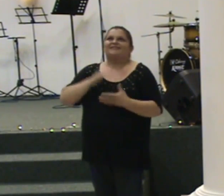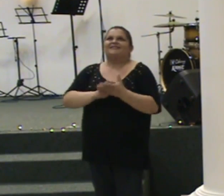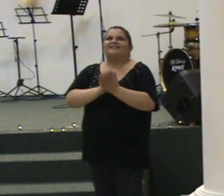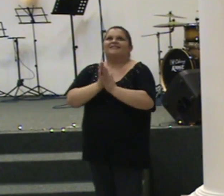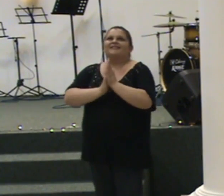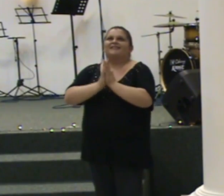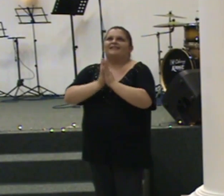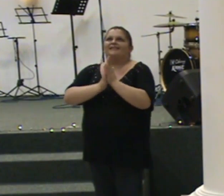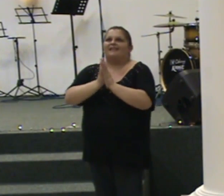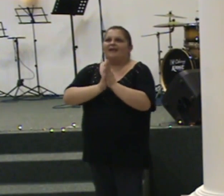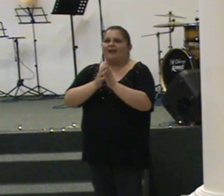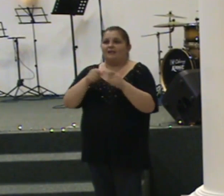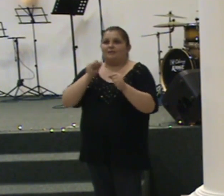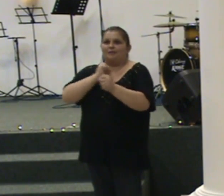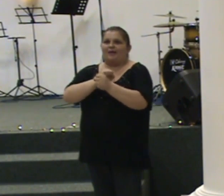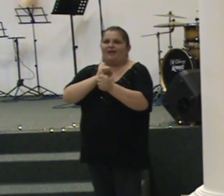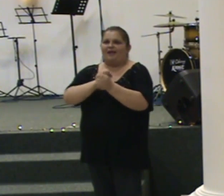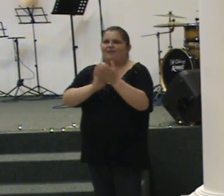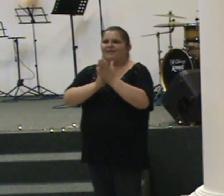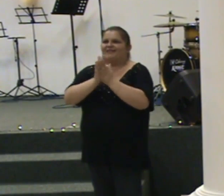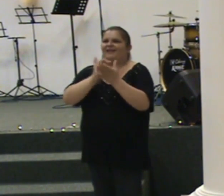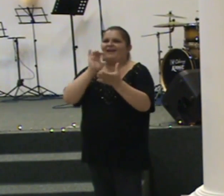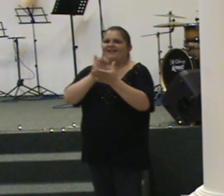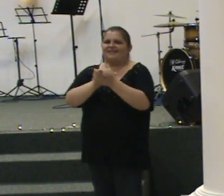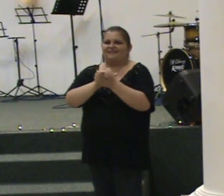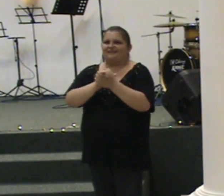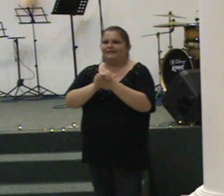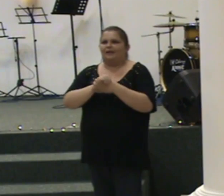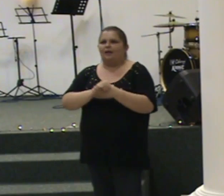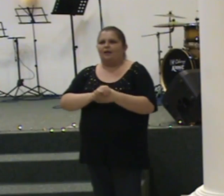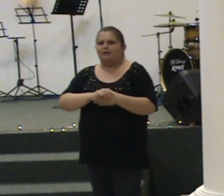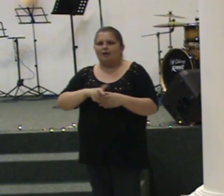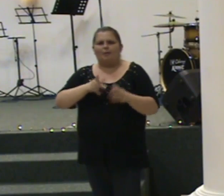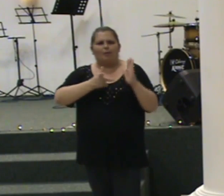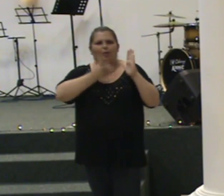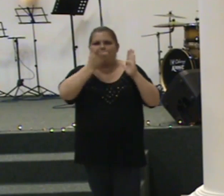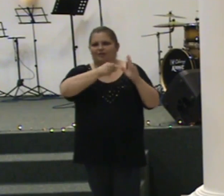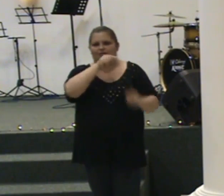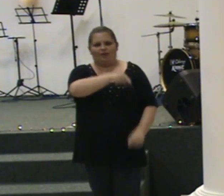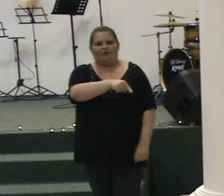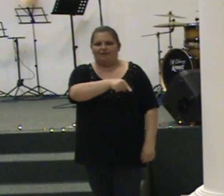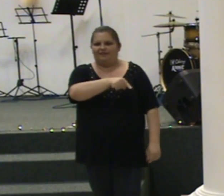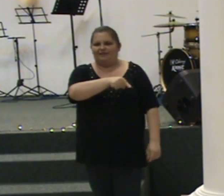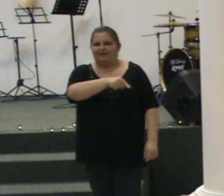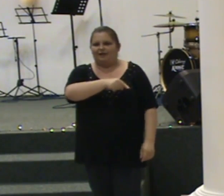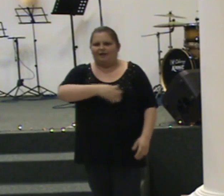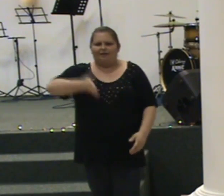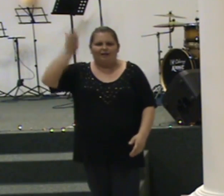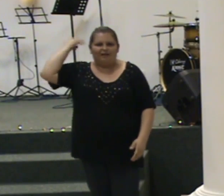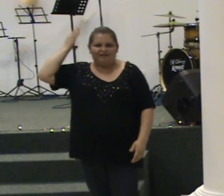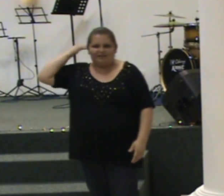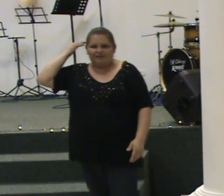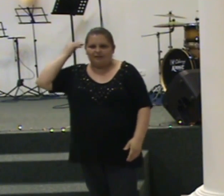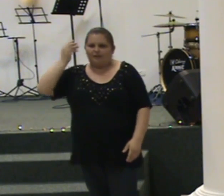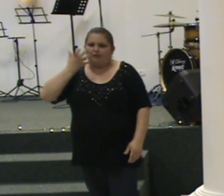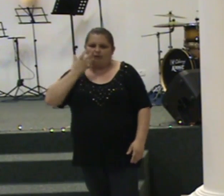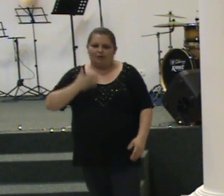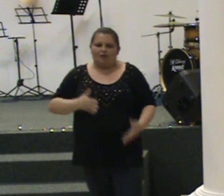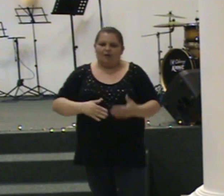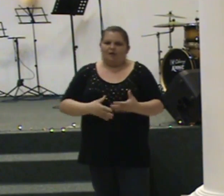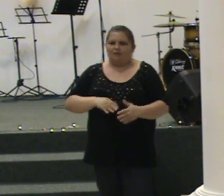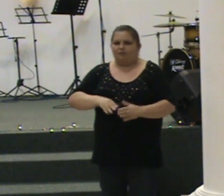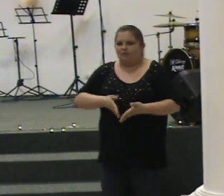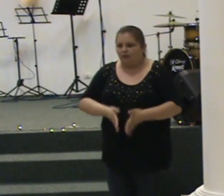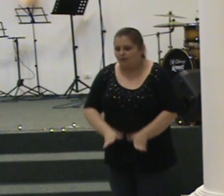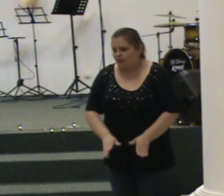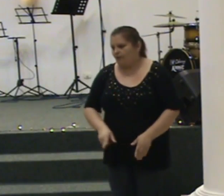era desposada de José. A palavra desposada é porque ela tinha sido prometida. Naquela época, a criança mal